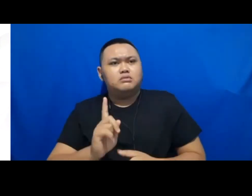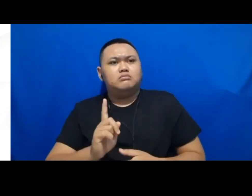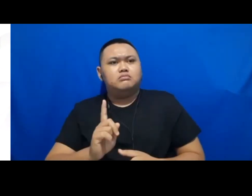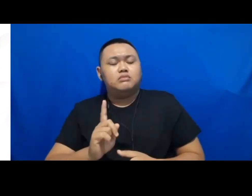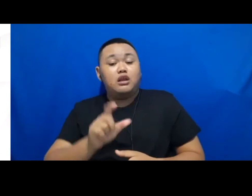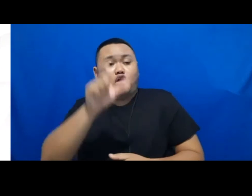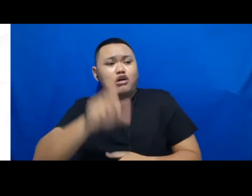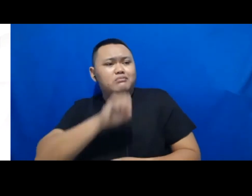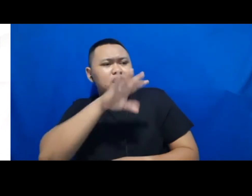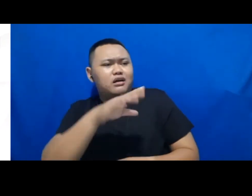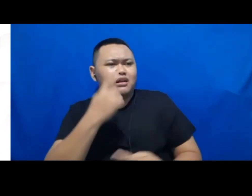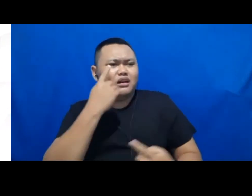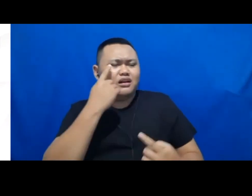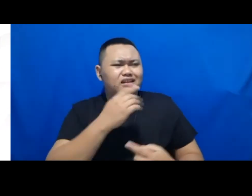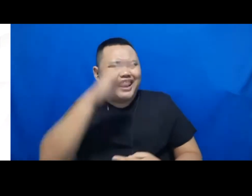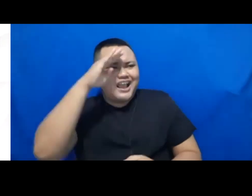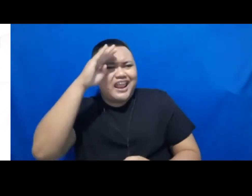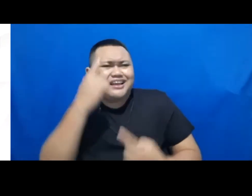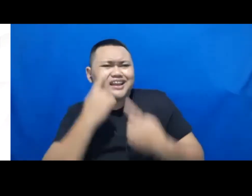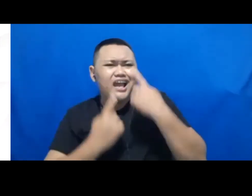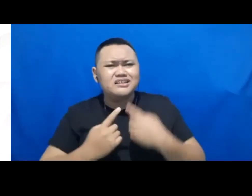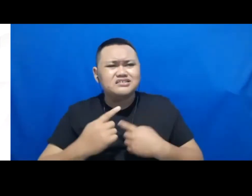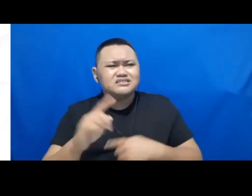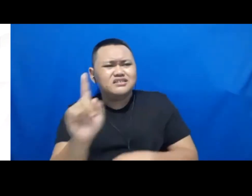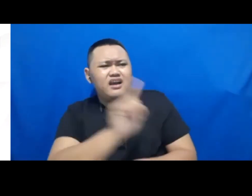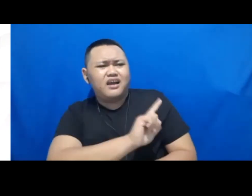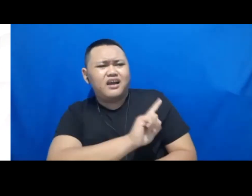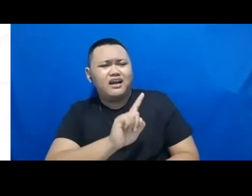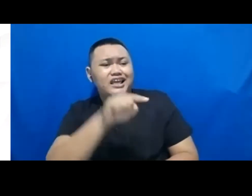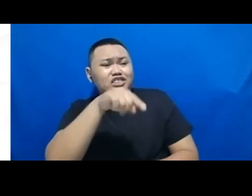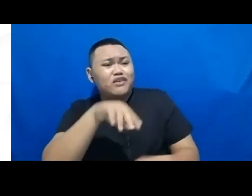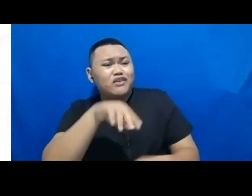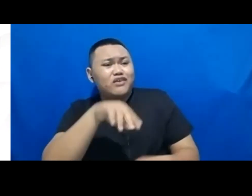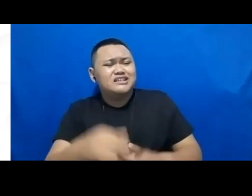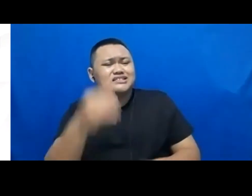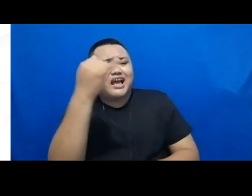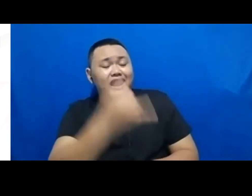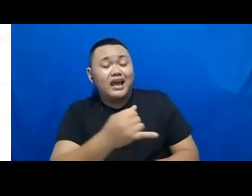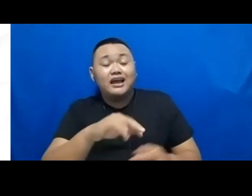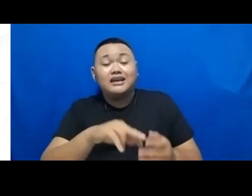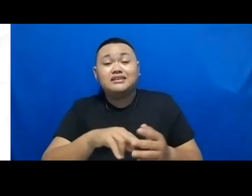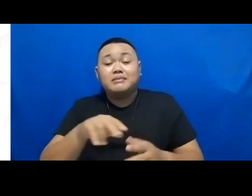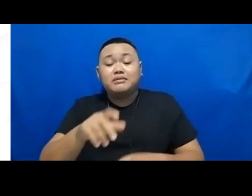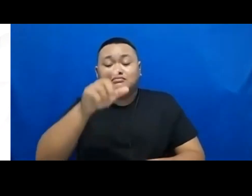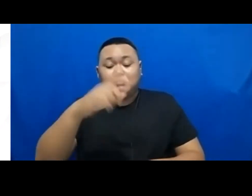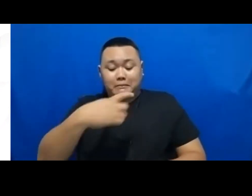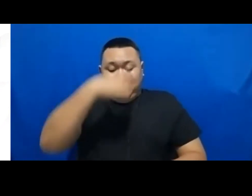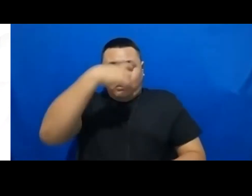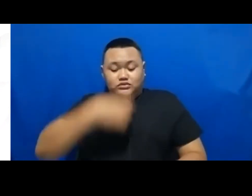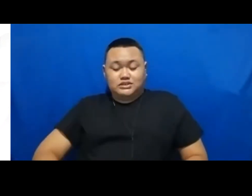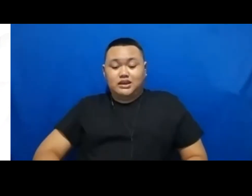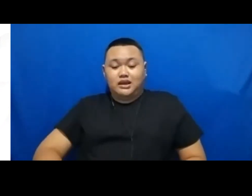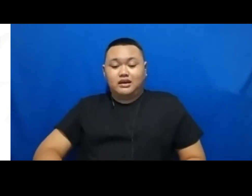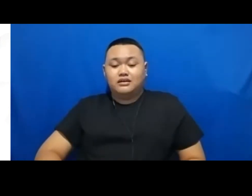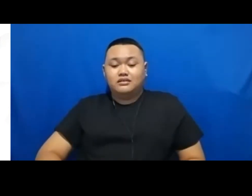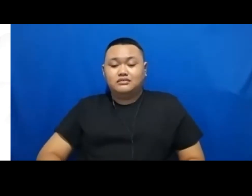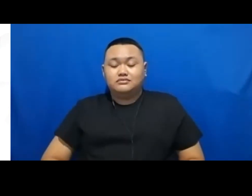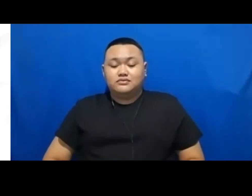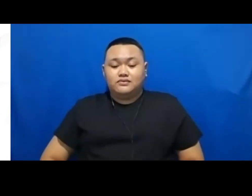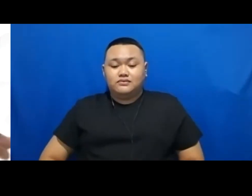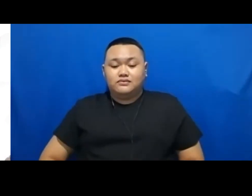sudah dikondisikan agar saat pelaksanaannya responsif gender. Nah, memberi kesempatan yang sama terhadap anak-anak,